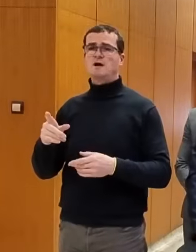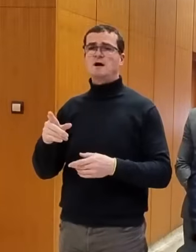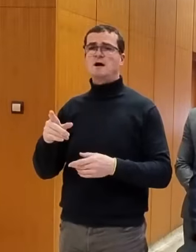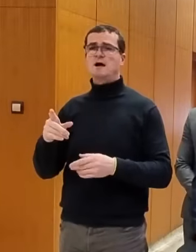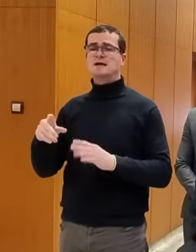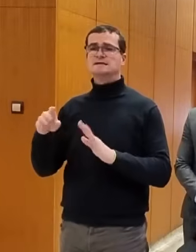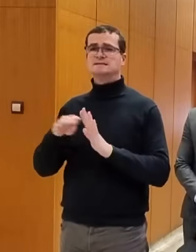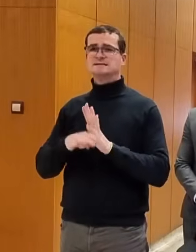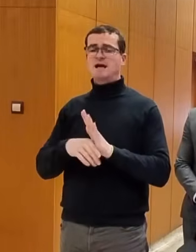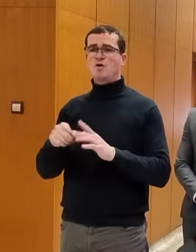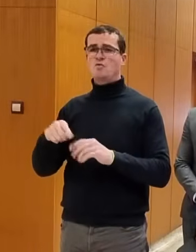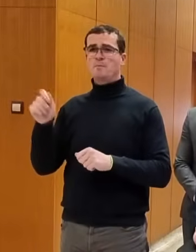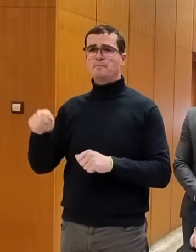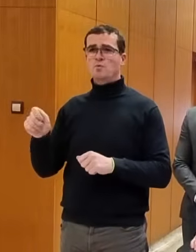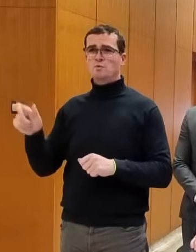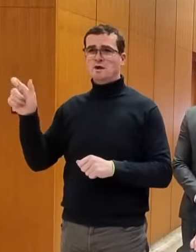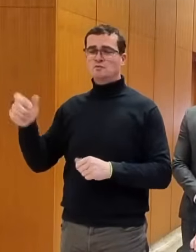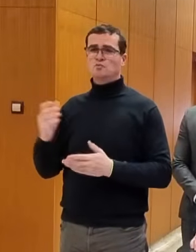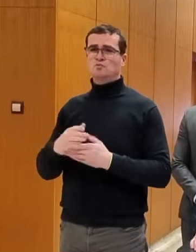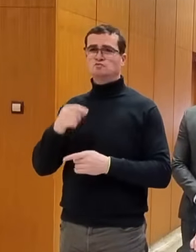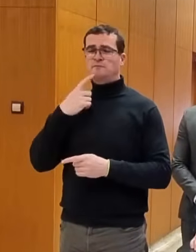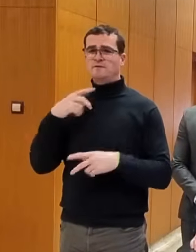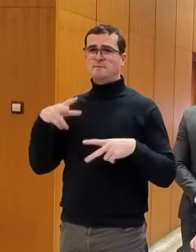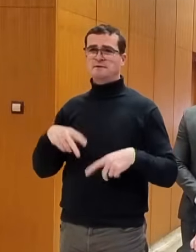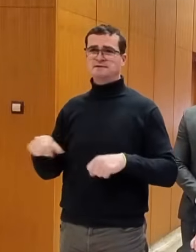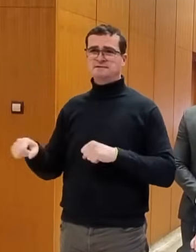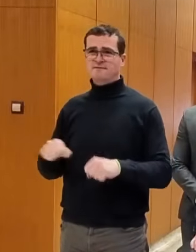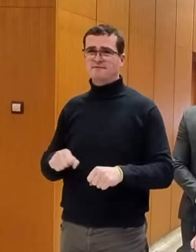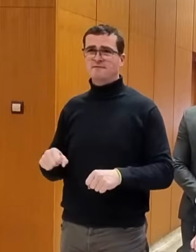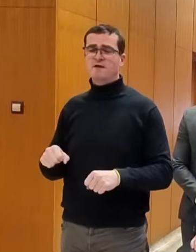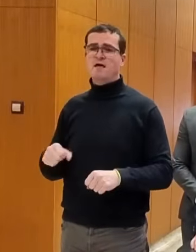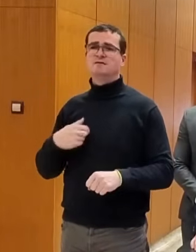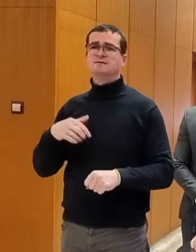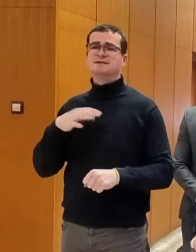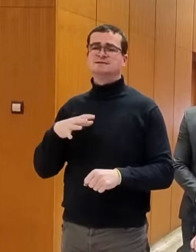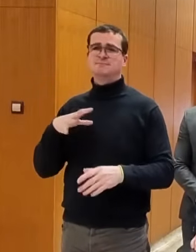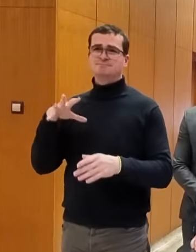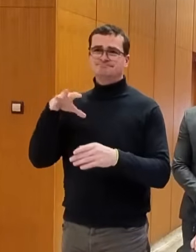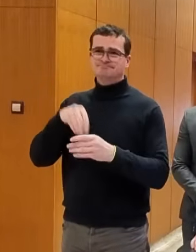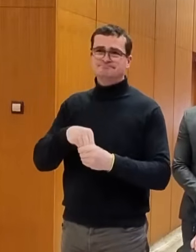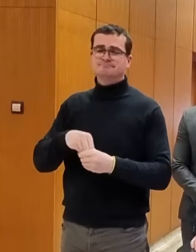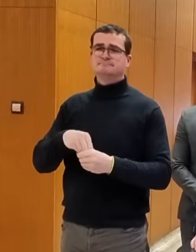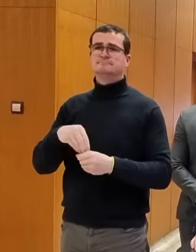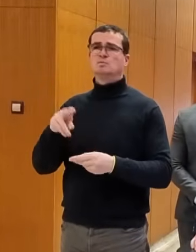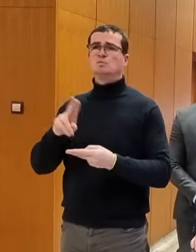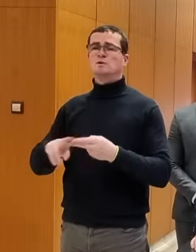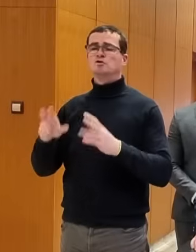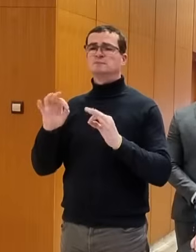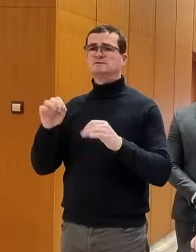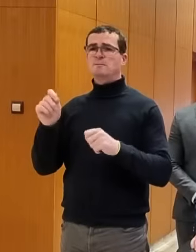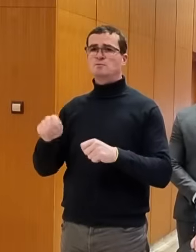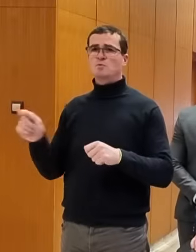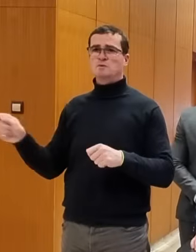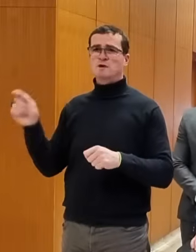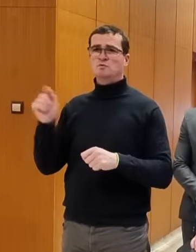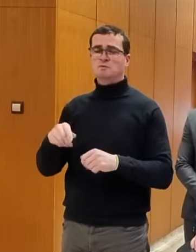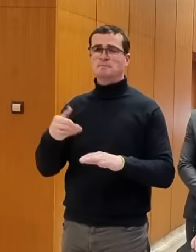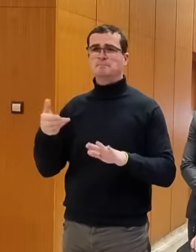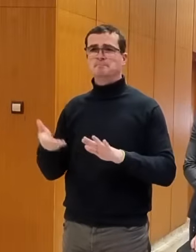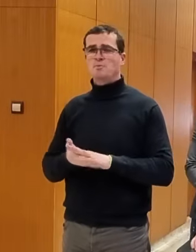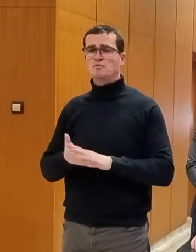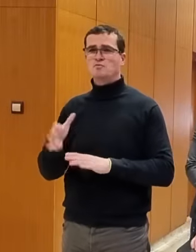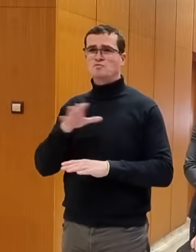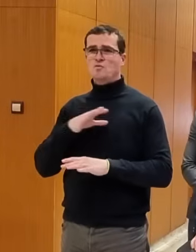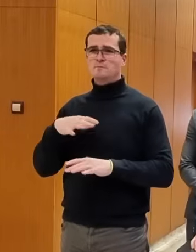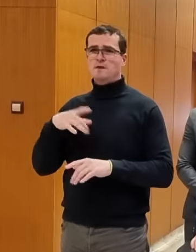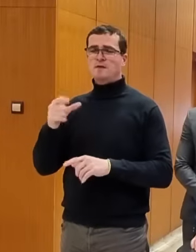o ostatný zákon, a to je zákon o prokuratúre, ako už povedal pán premiér, chceme začleniť úrad špeciálnej prokuratúry pod